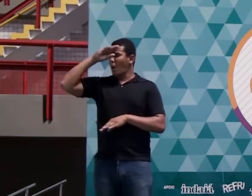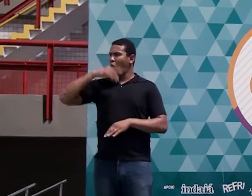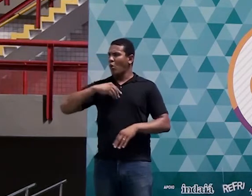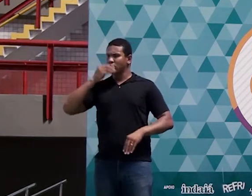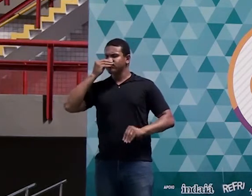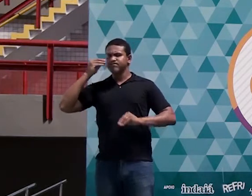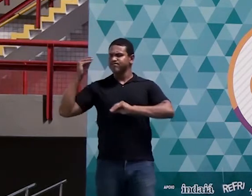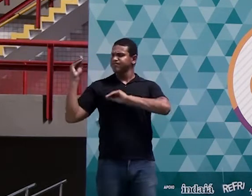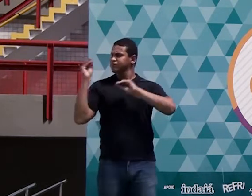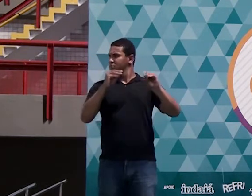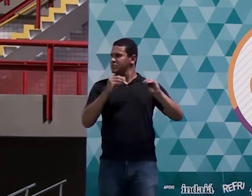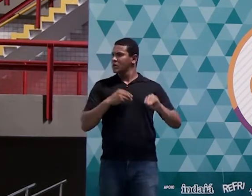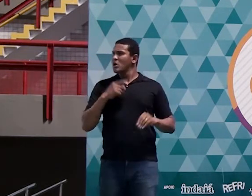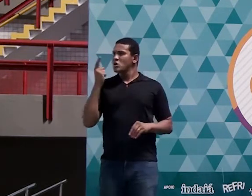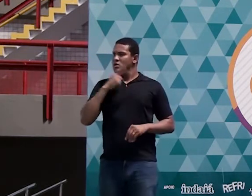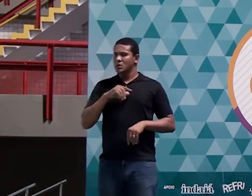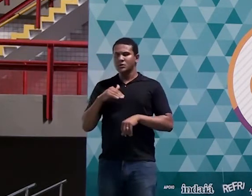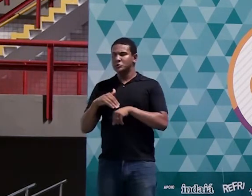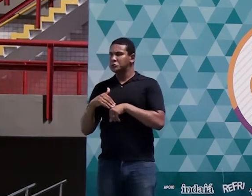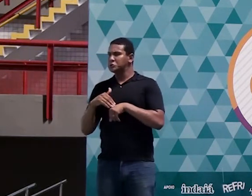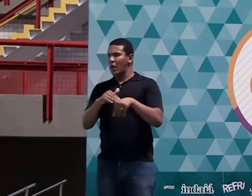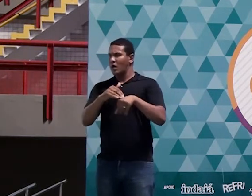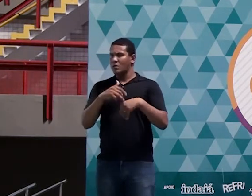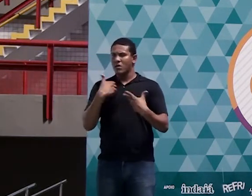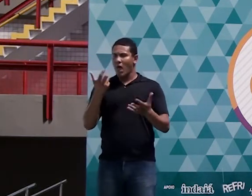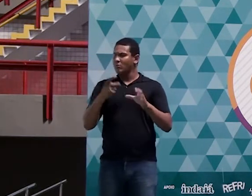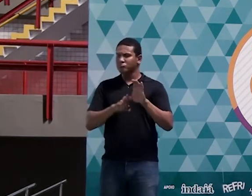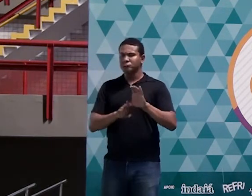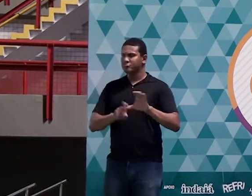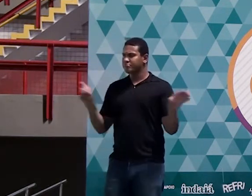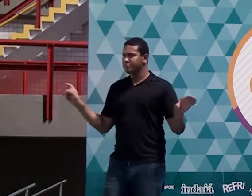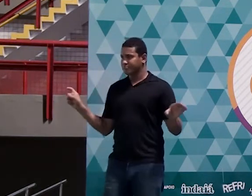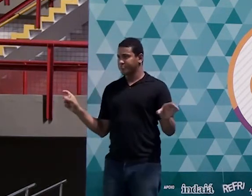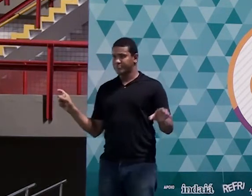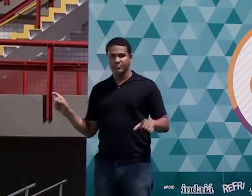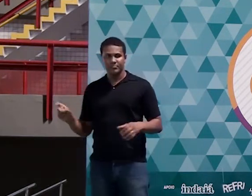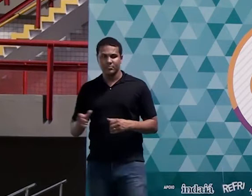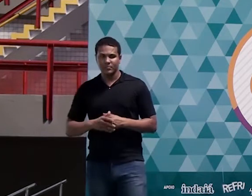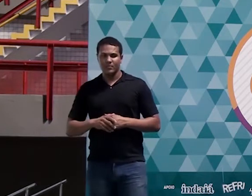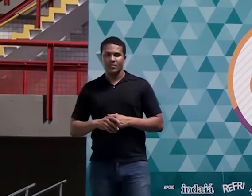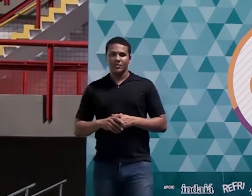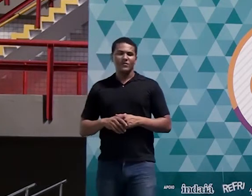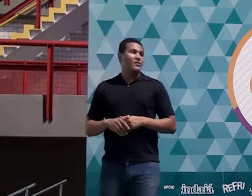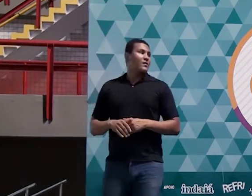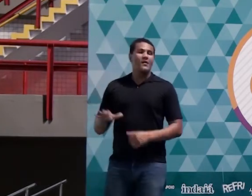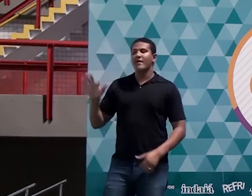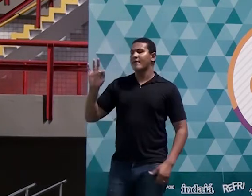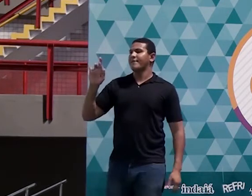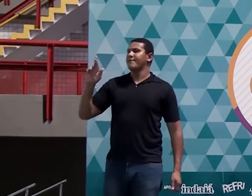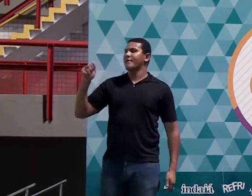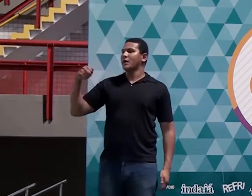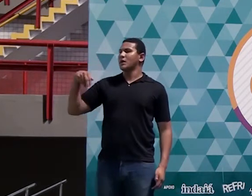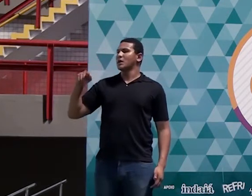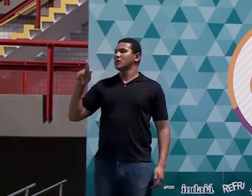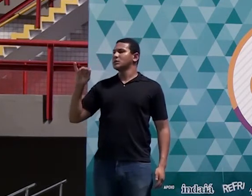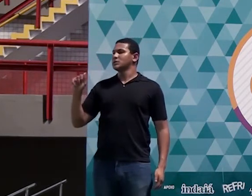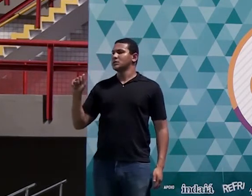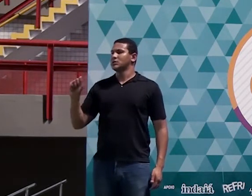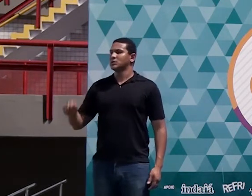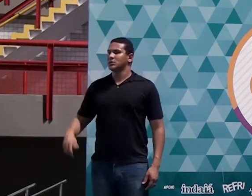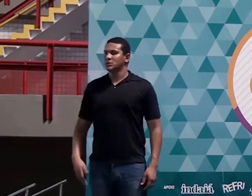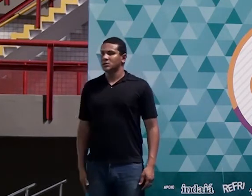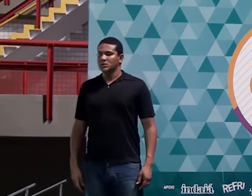ou para impor cartas de franquia. Puxa uma setinha, jovem. Puxa uma setinha